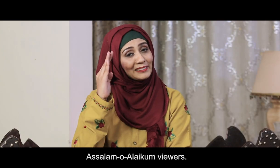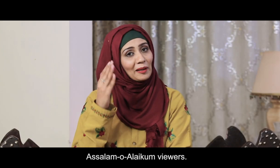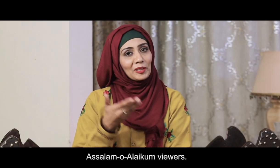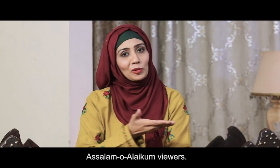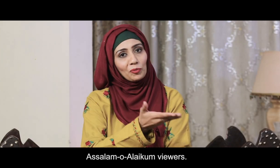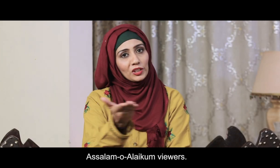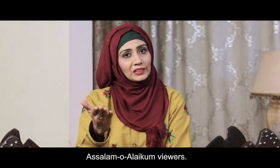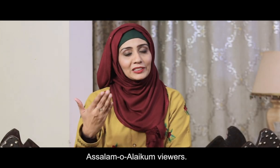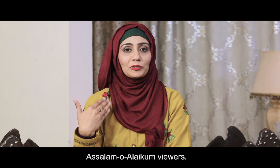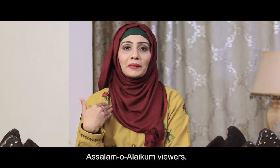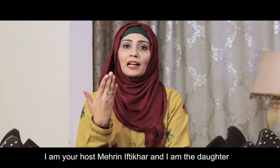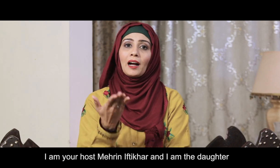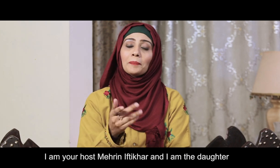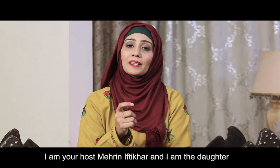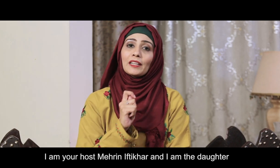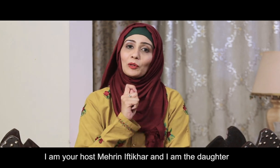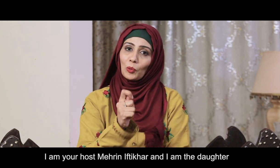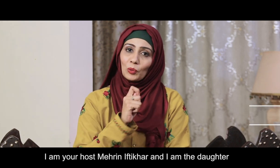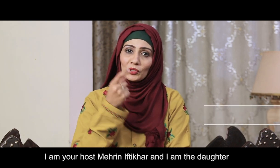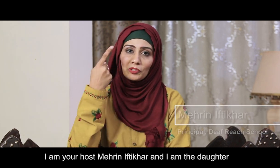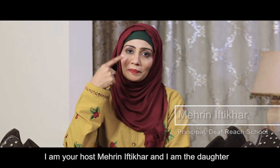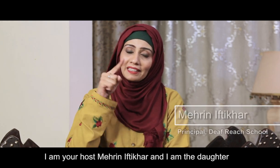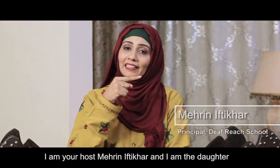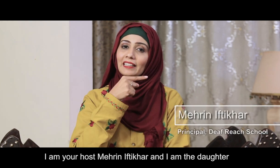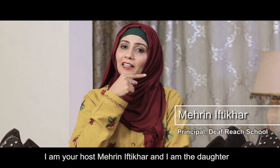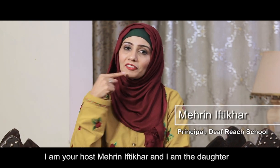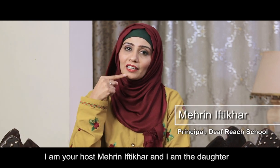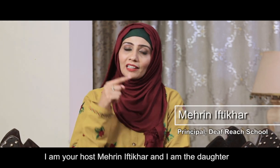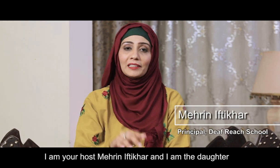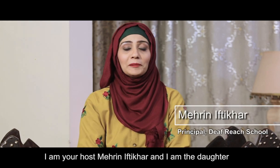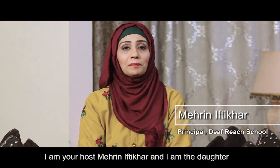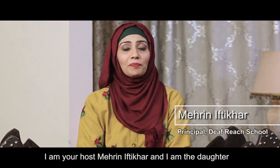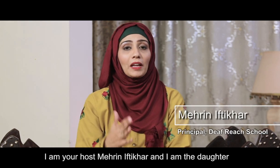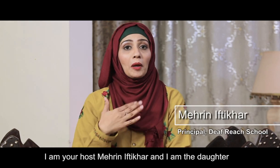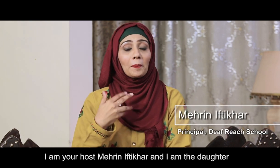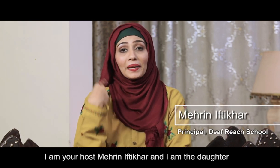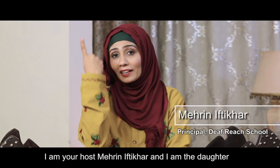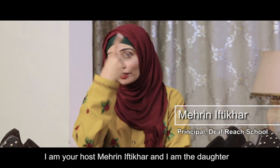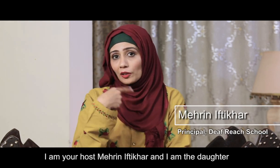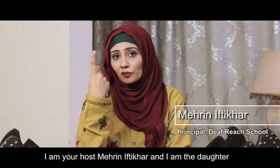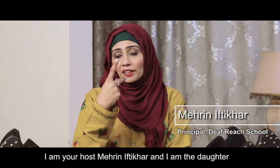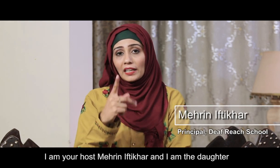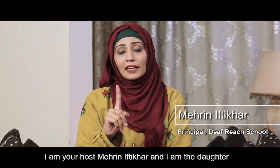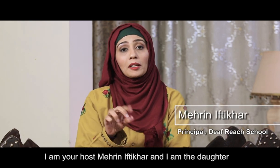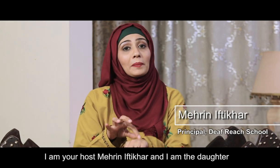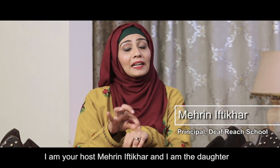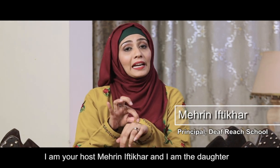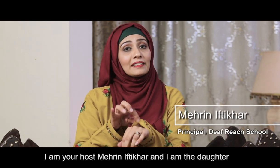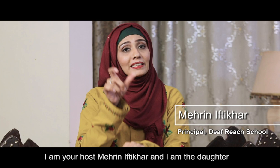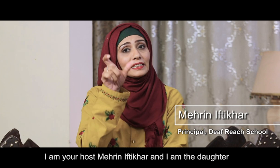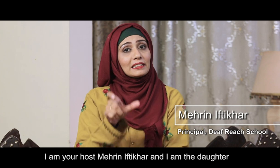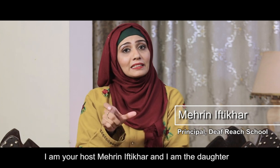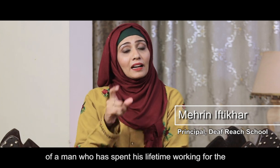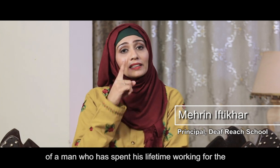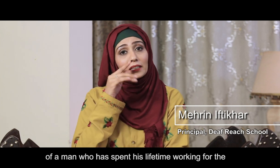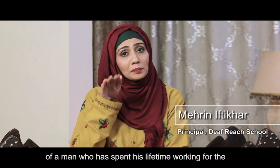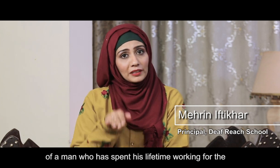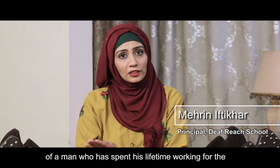अस्सलाम वालेकुम व्यूअर्स, मैं आपकी होस्ट महरीन इफ्तिखार। मेरा तारुफ ये है कि मैं एक ऐसे इंसान की बेटी